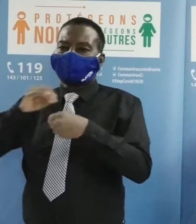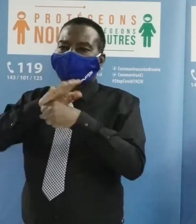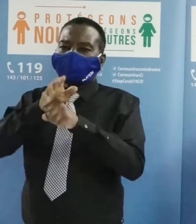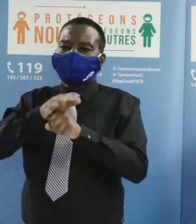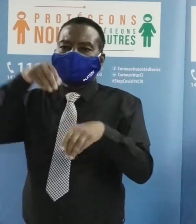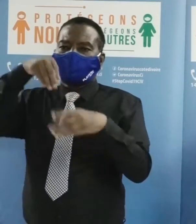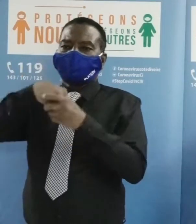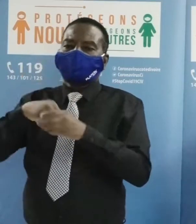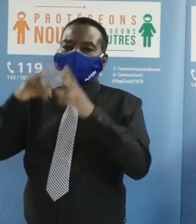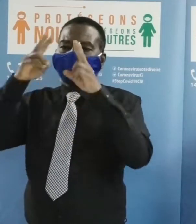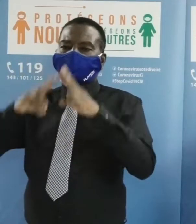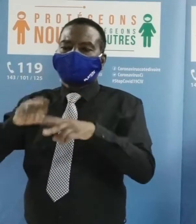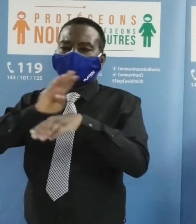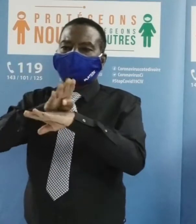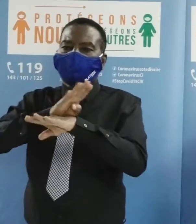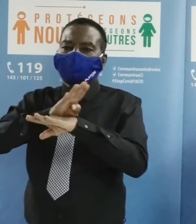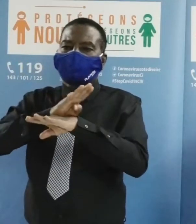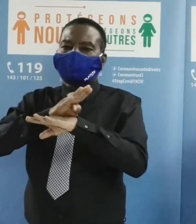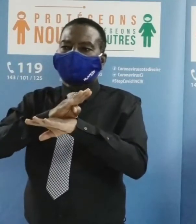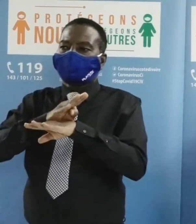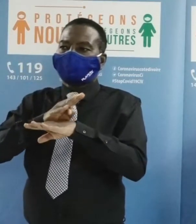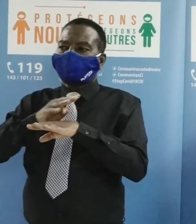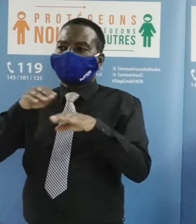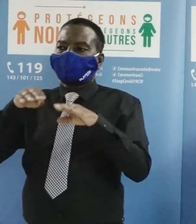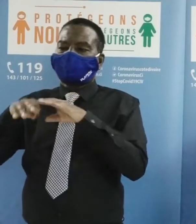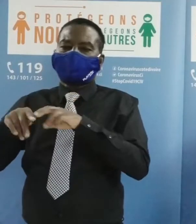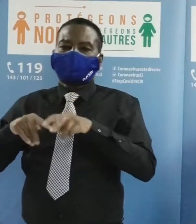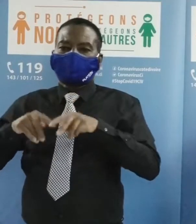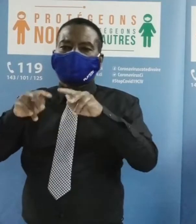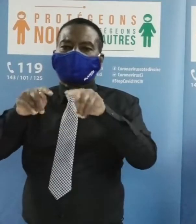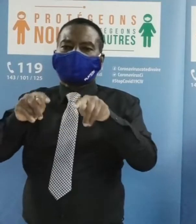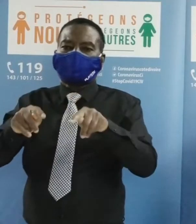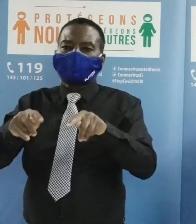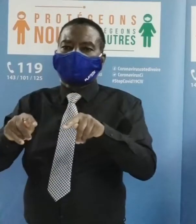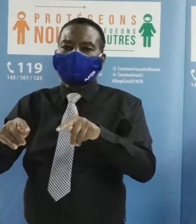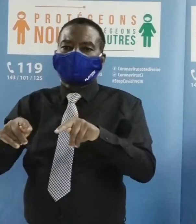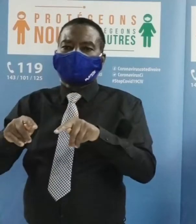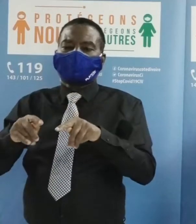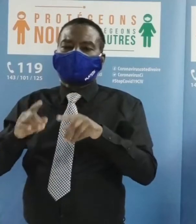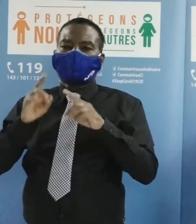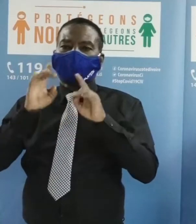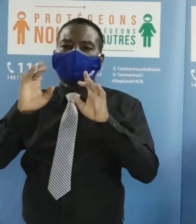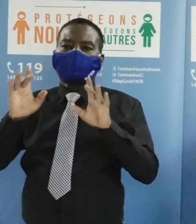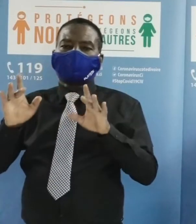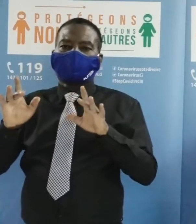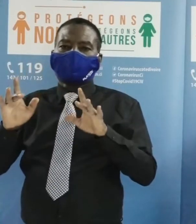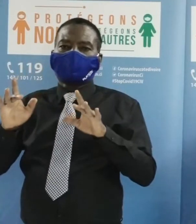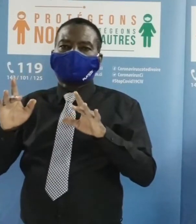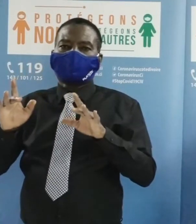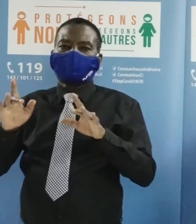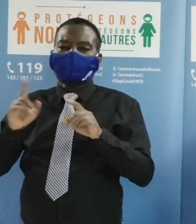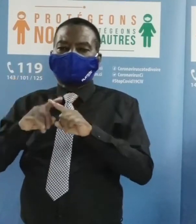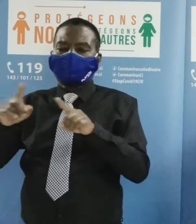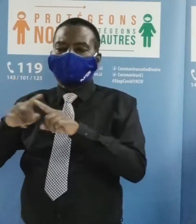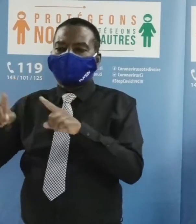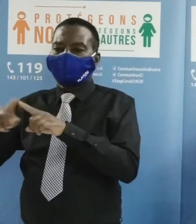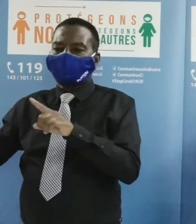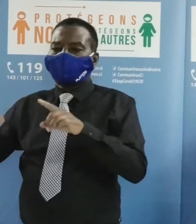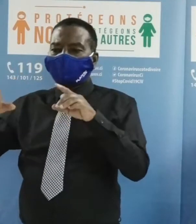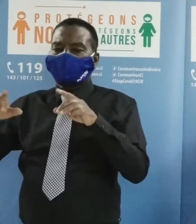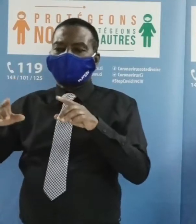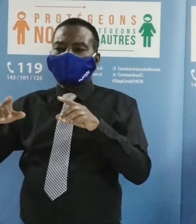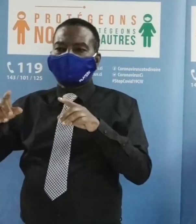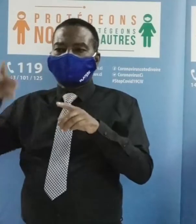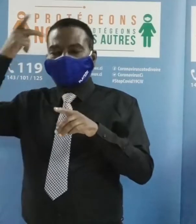dans la ville de boutiques en mettant immédiatement en place aux différents corridors ossètes